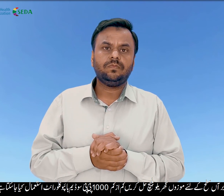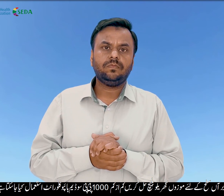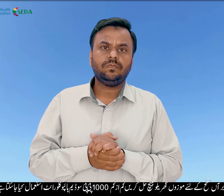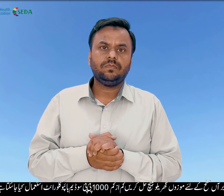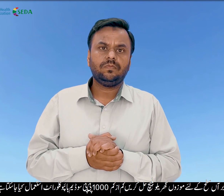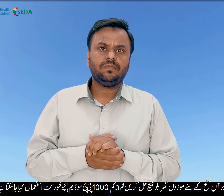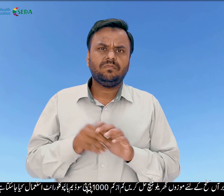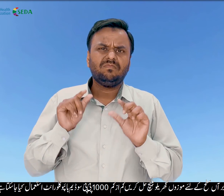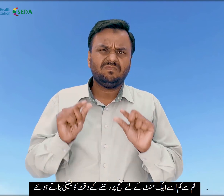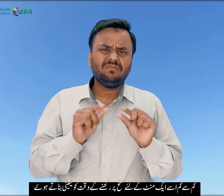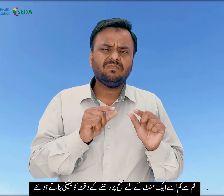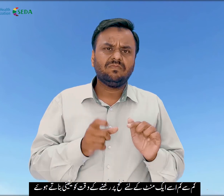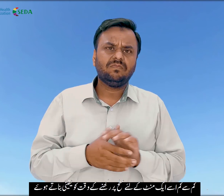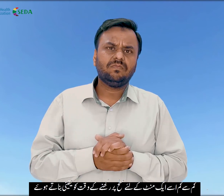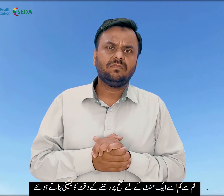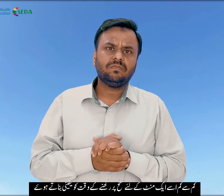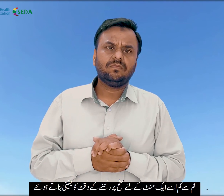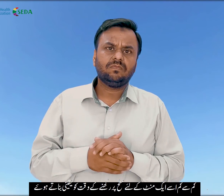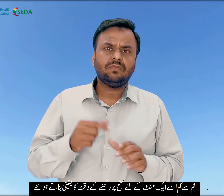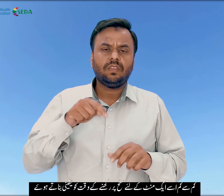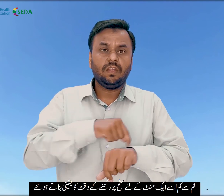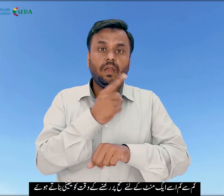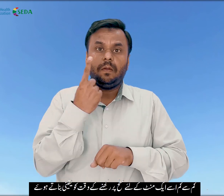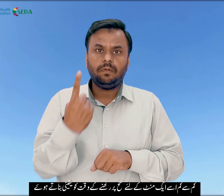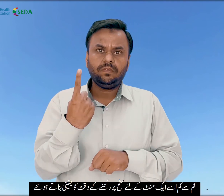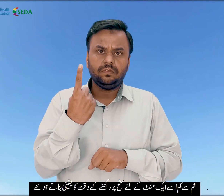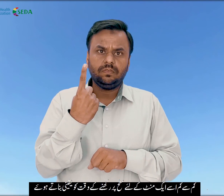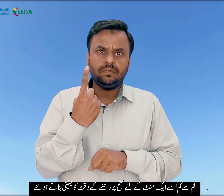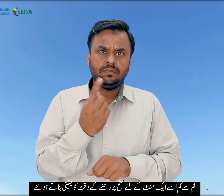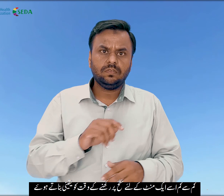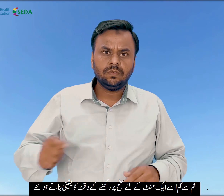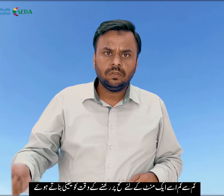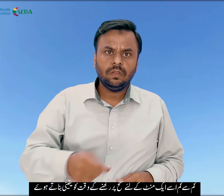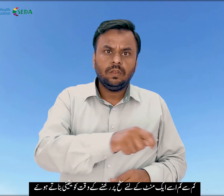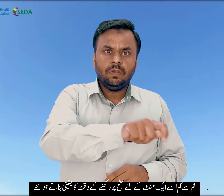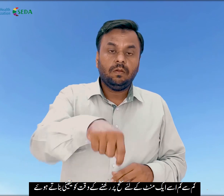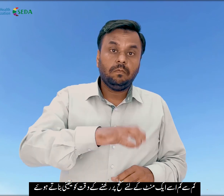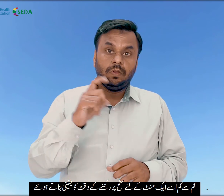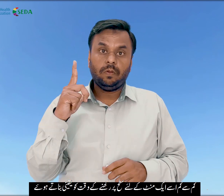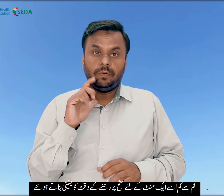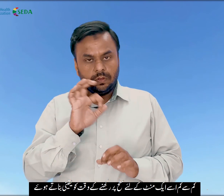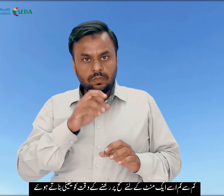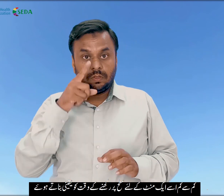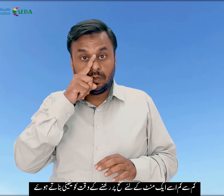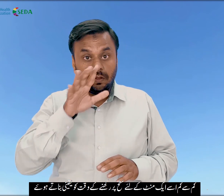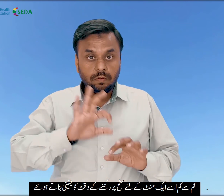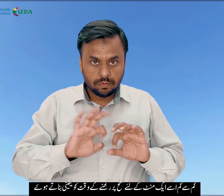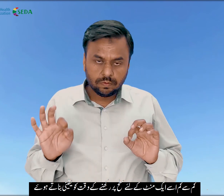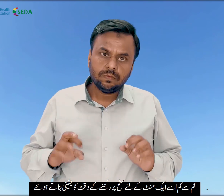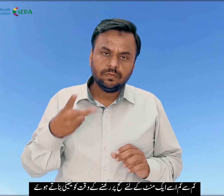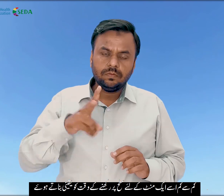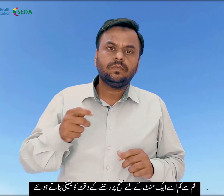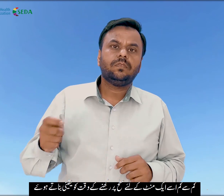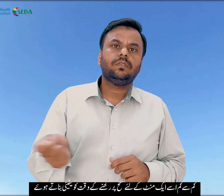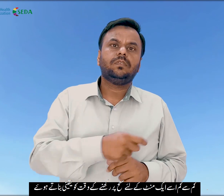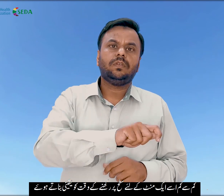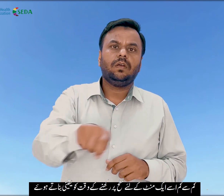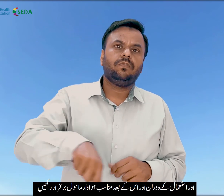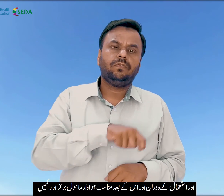ہے۔ کم سے کم اسے 1 منٹ کے لیے سطح پر رکھنے کے وقت کو یقینی بناتے ہوئے اور